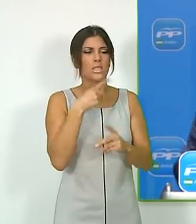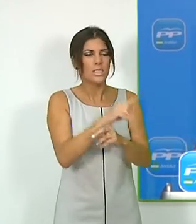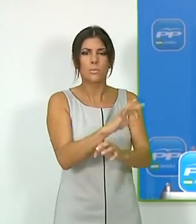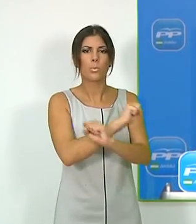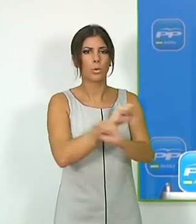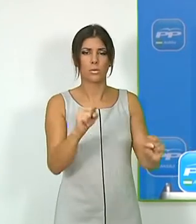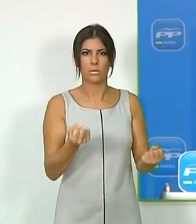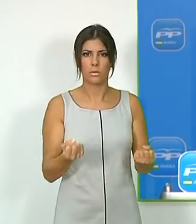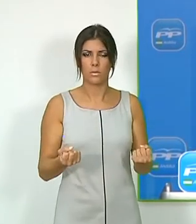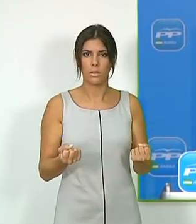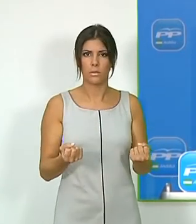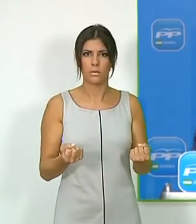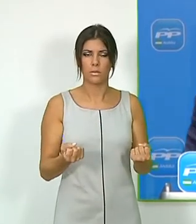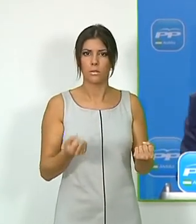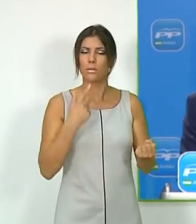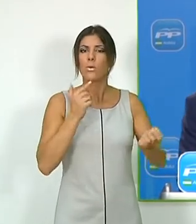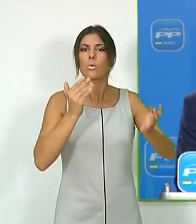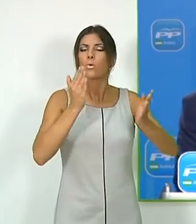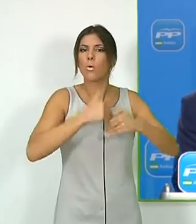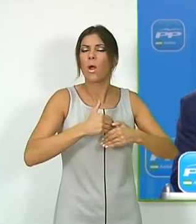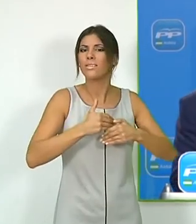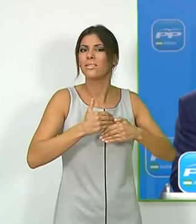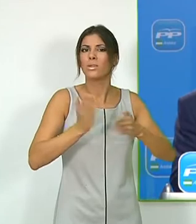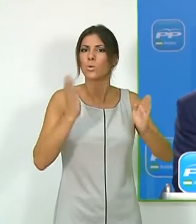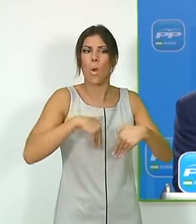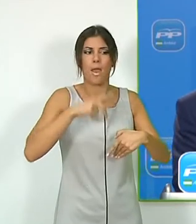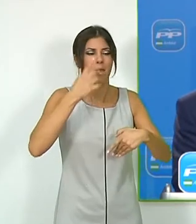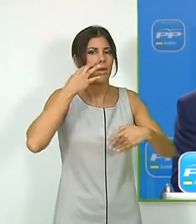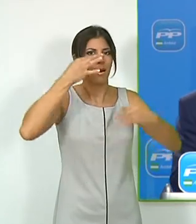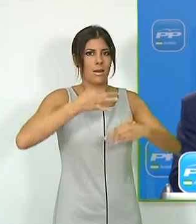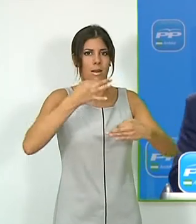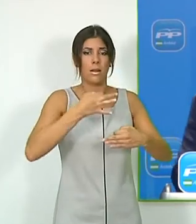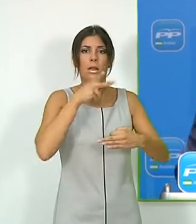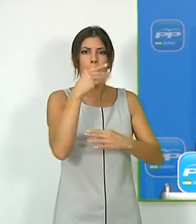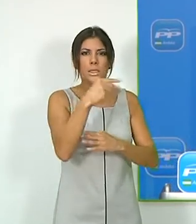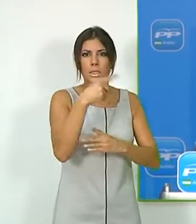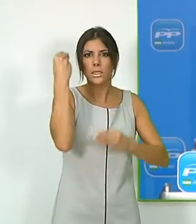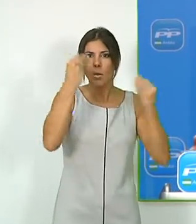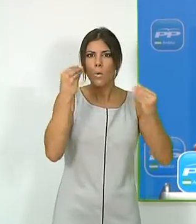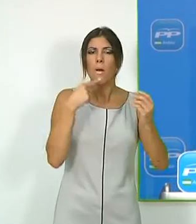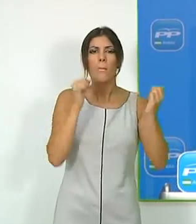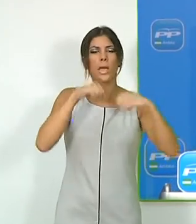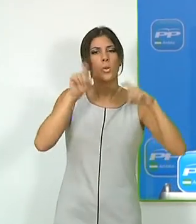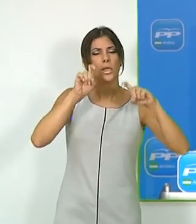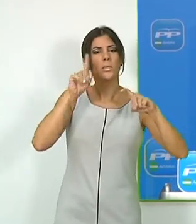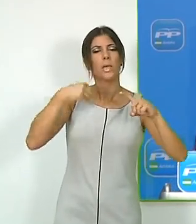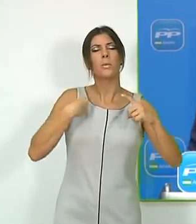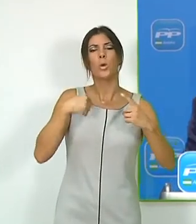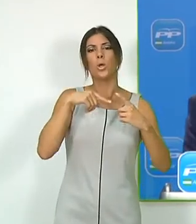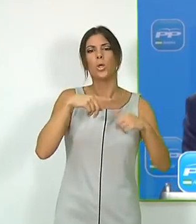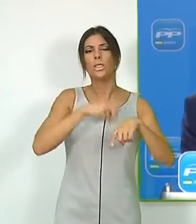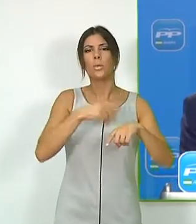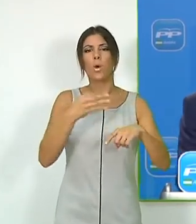Es imposible. No tiene ninguna credibilidad un presidente que plantea un pacto educativo y a la